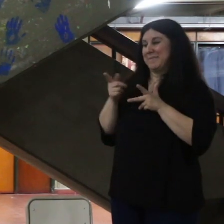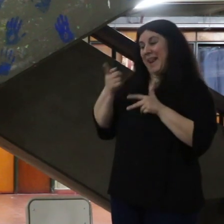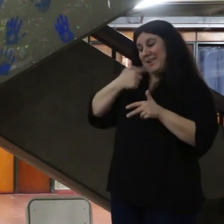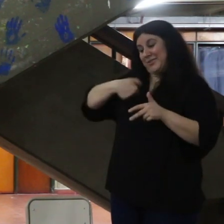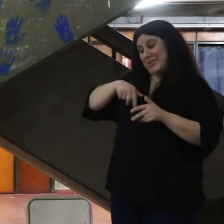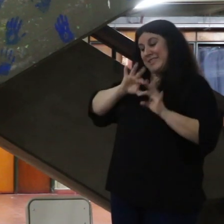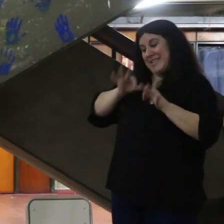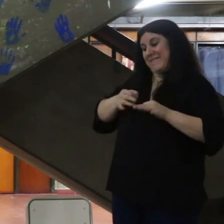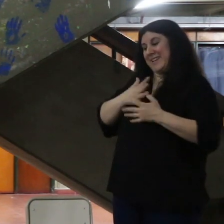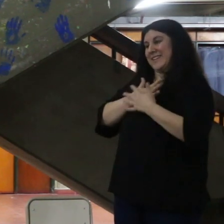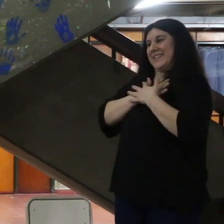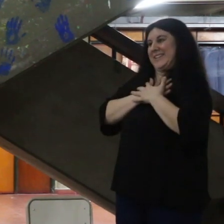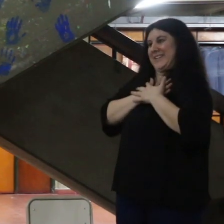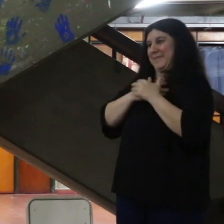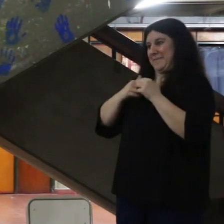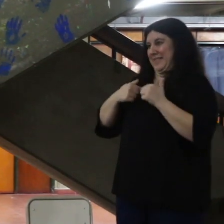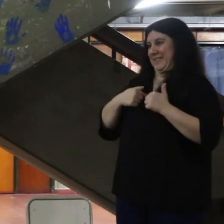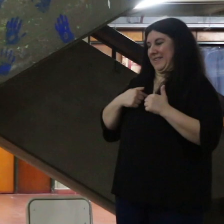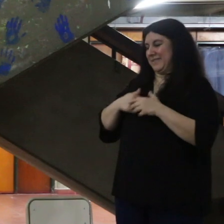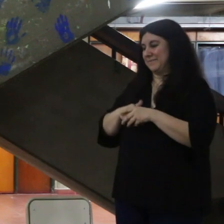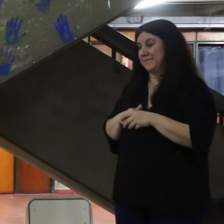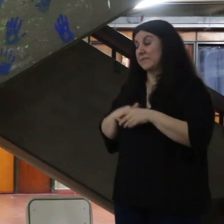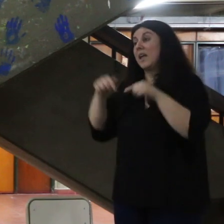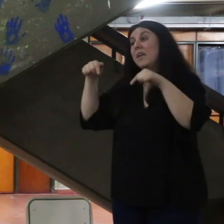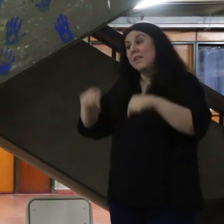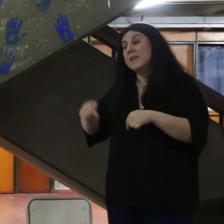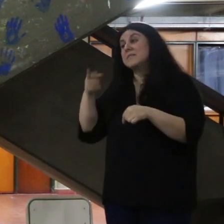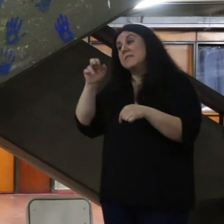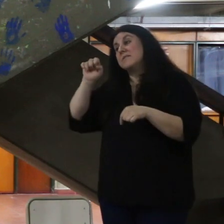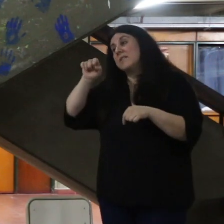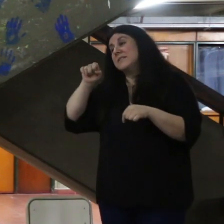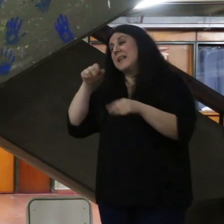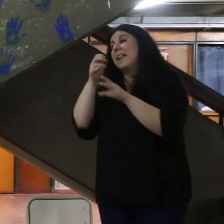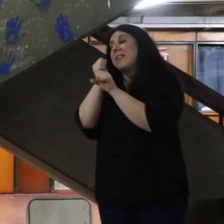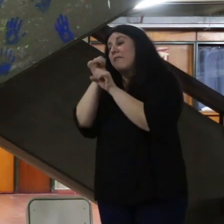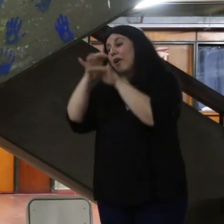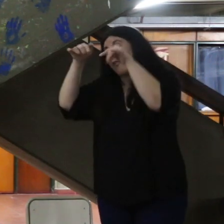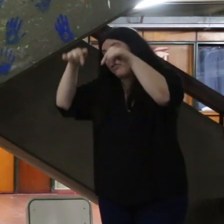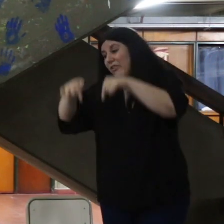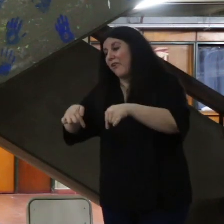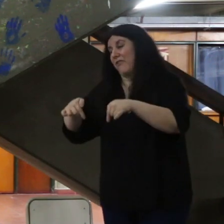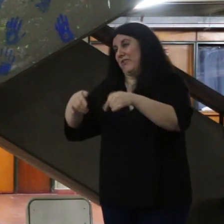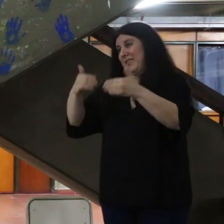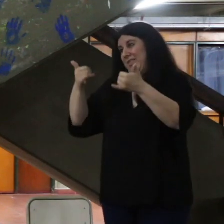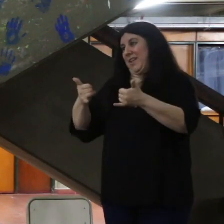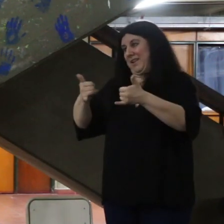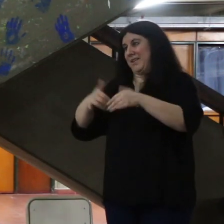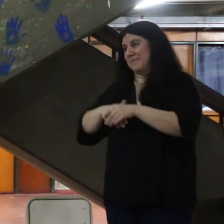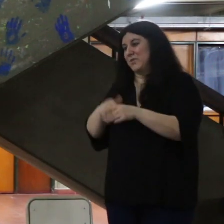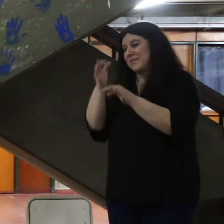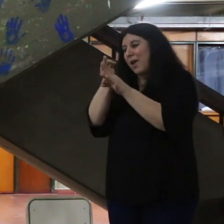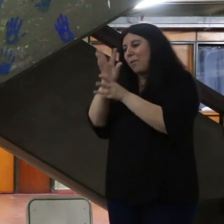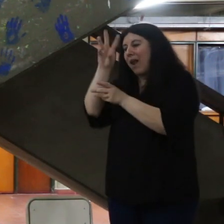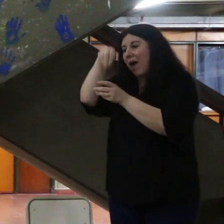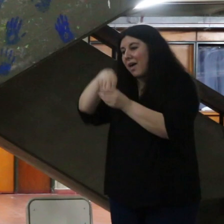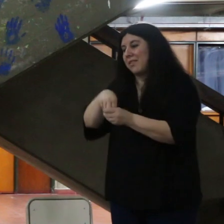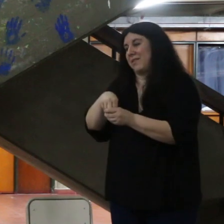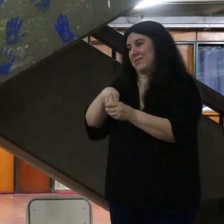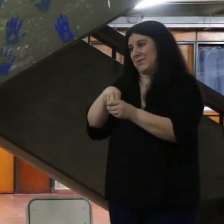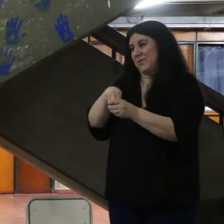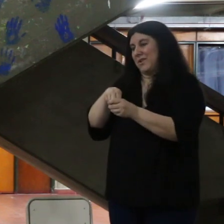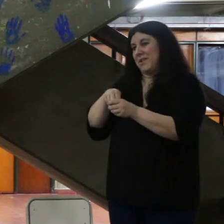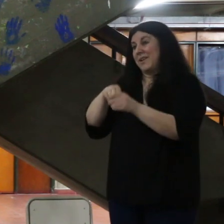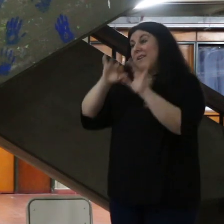saber. Y esa es la tarea que hoy tenemos con los jóvenes y las jóvenes en las escuelas. Hacerles